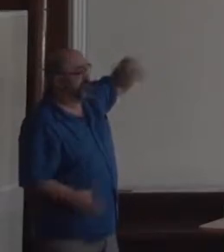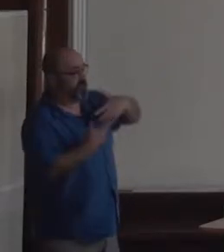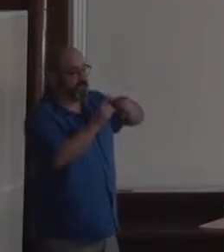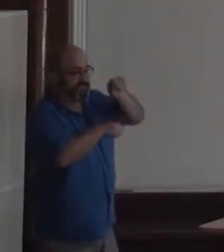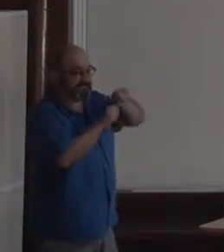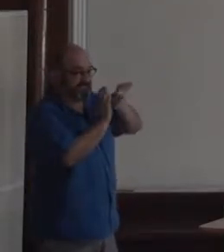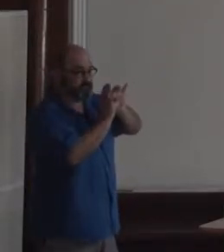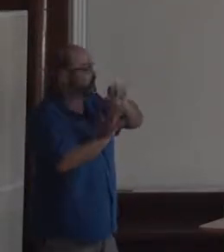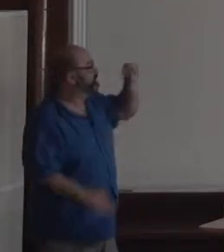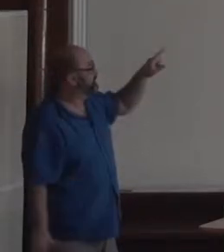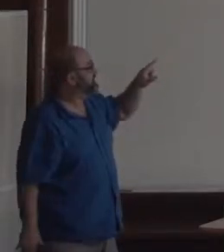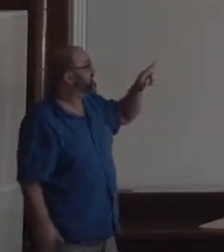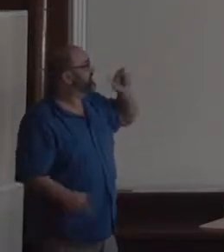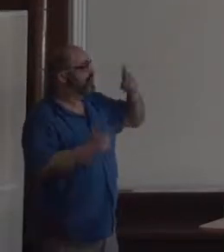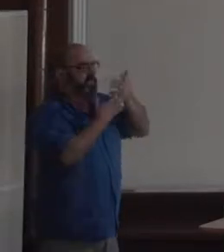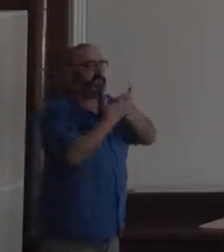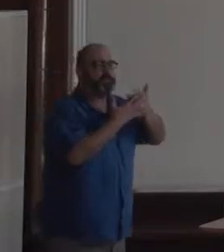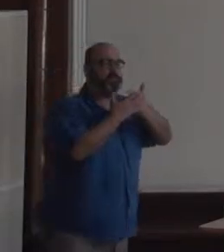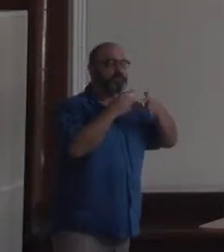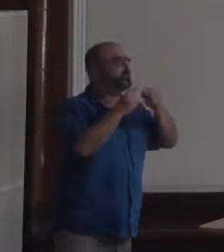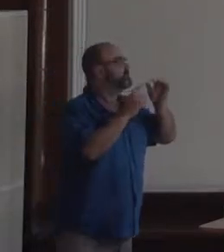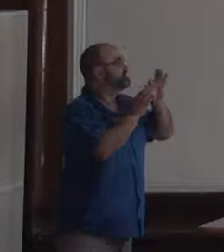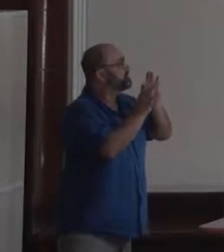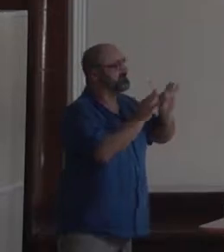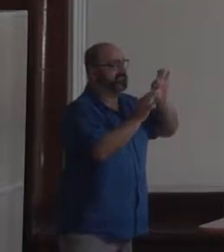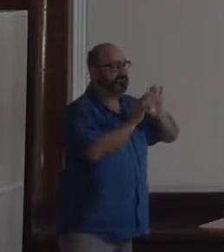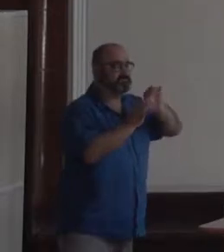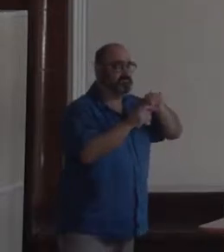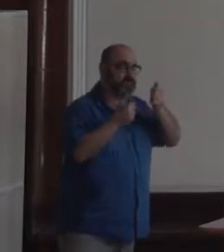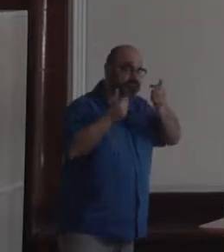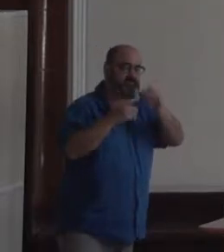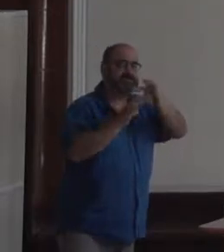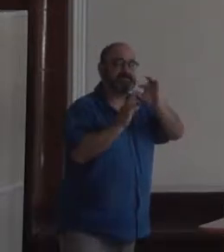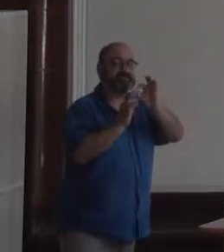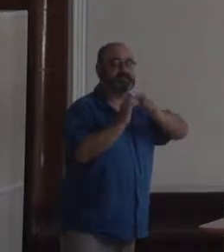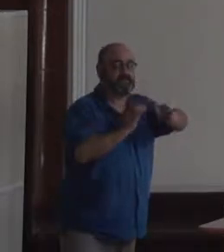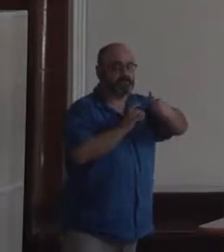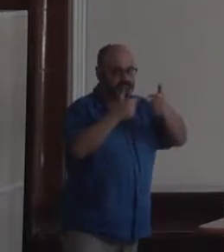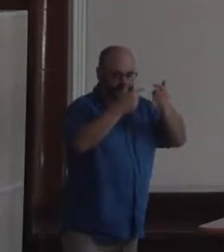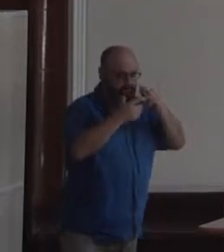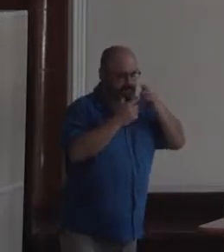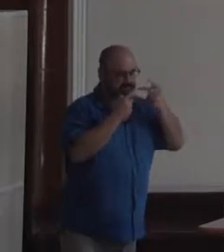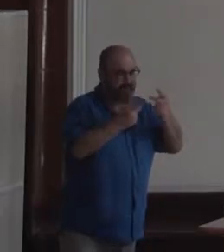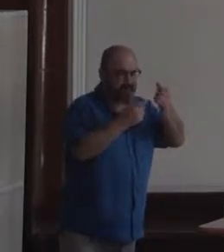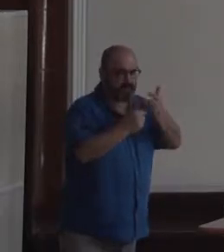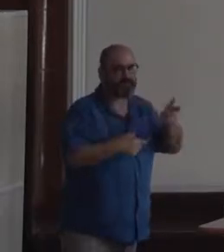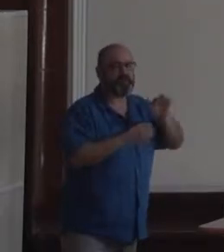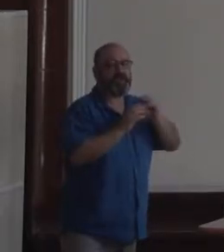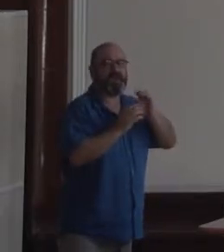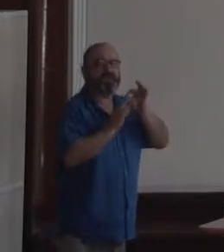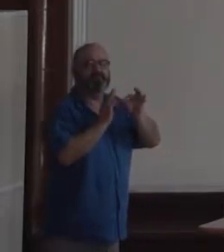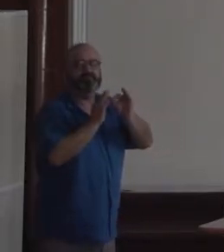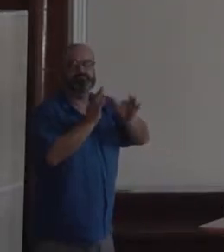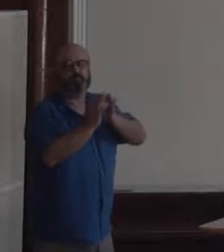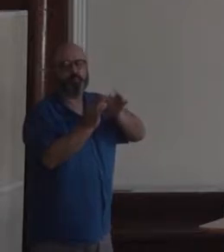tester, qui va compter le nombre de fois où une valeur est présente dans une séquence. Donc j'ai pris à chaque fois des exemples un petit peu